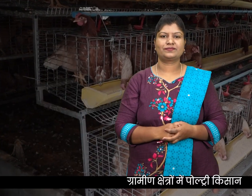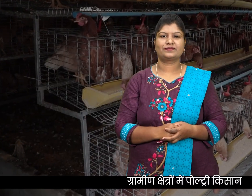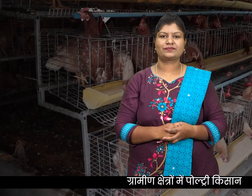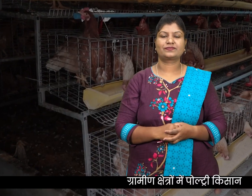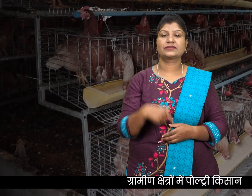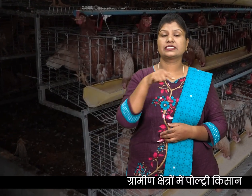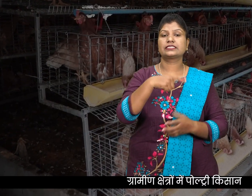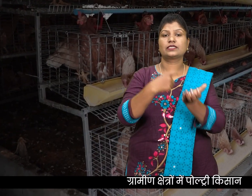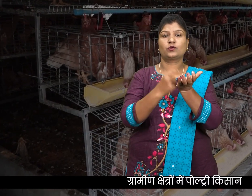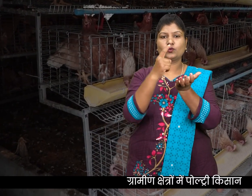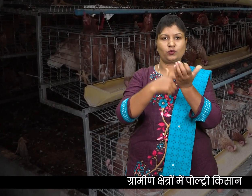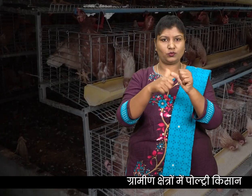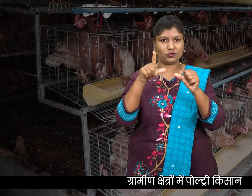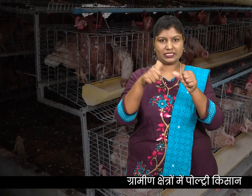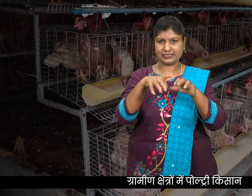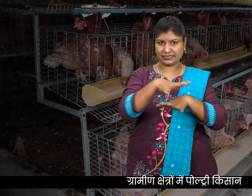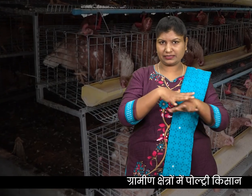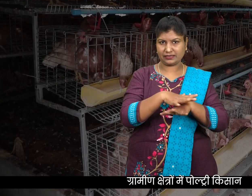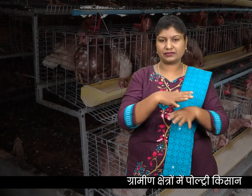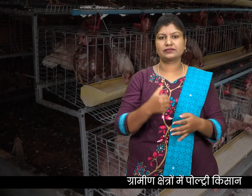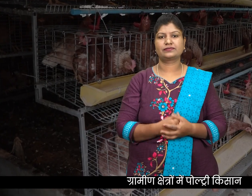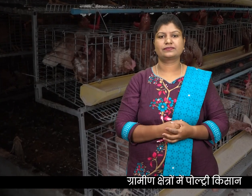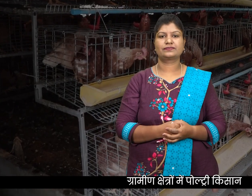ग्रामीण क्षेत्रों में पोल्ट्री किसान